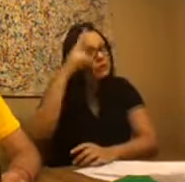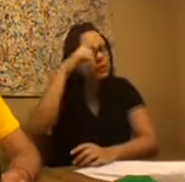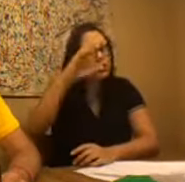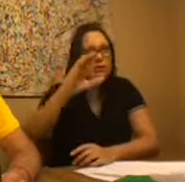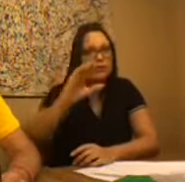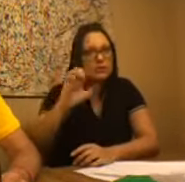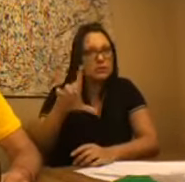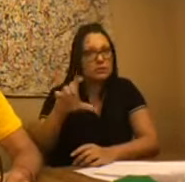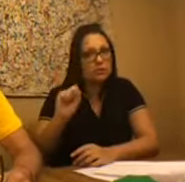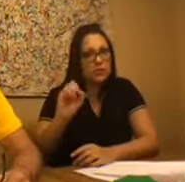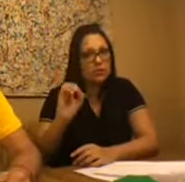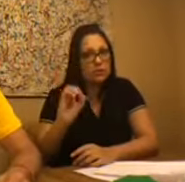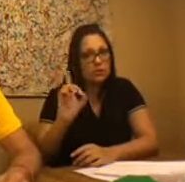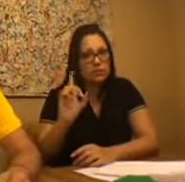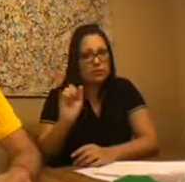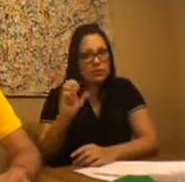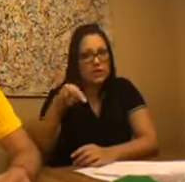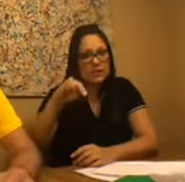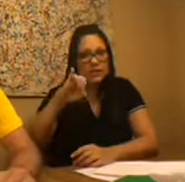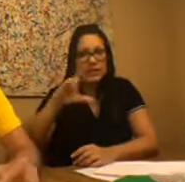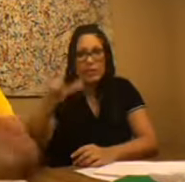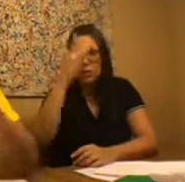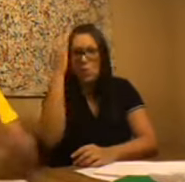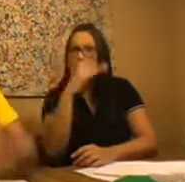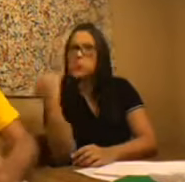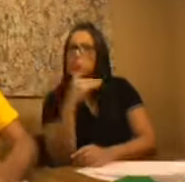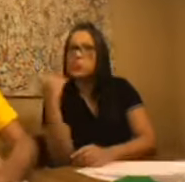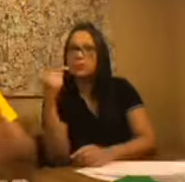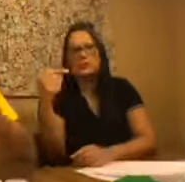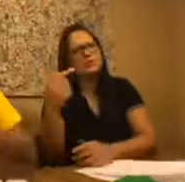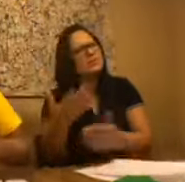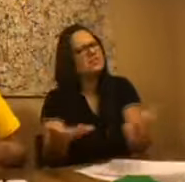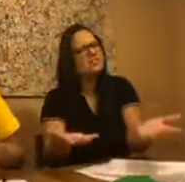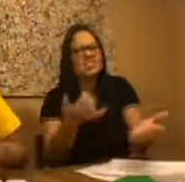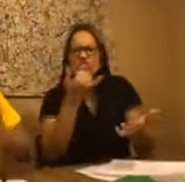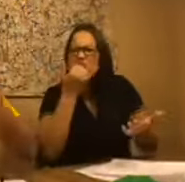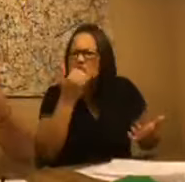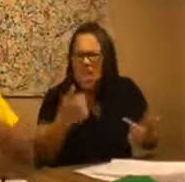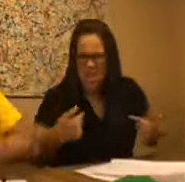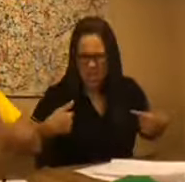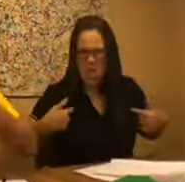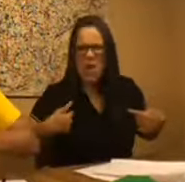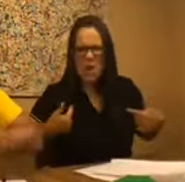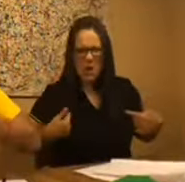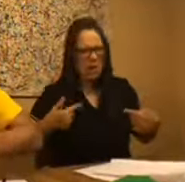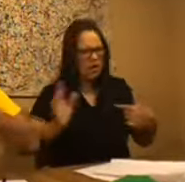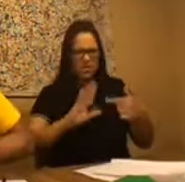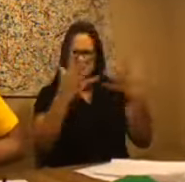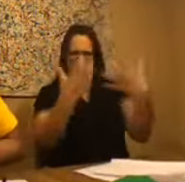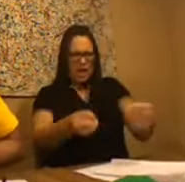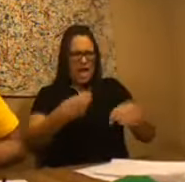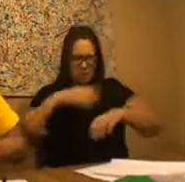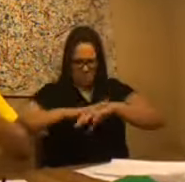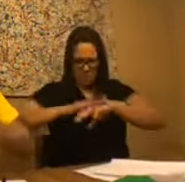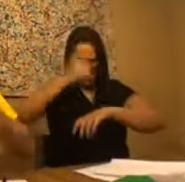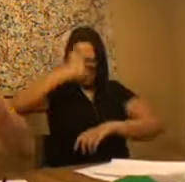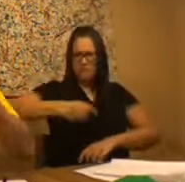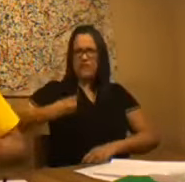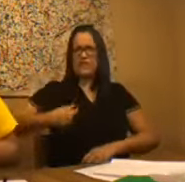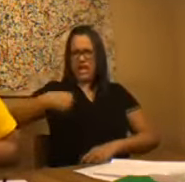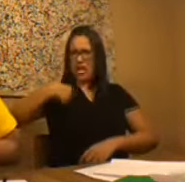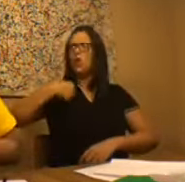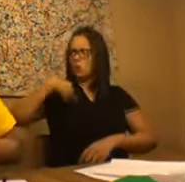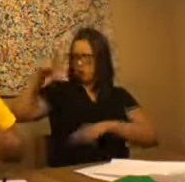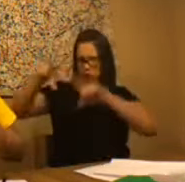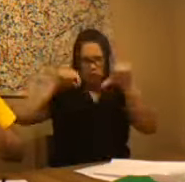como tiveram lugar se o daniel eu não posso então me expor eu não pretendo mais a mim mesmo que eu tenho